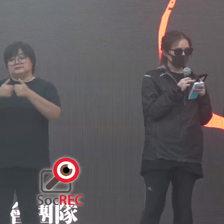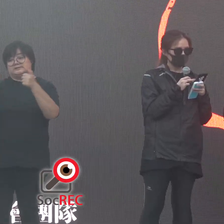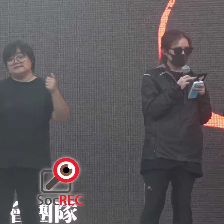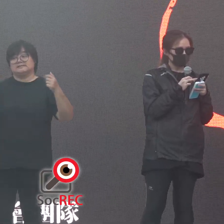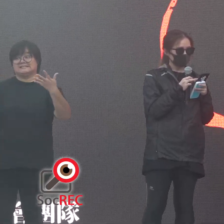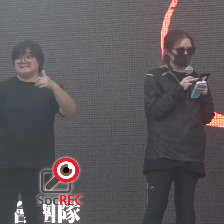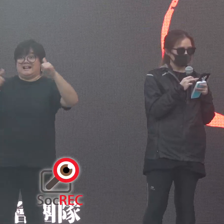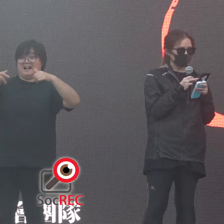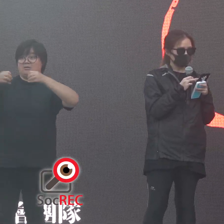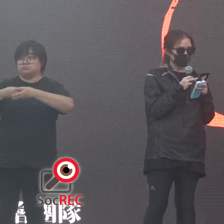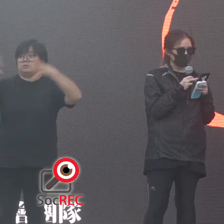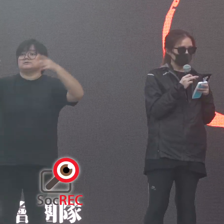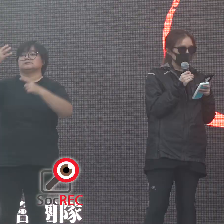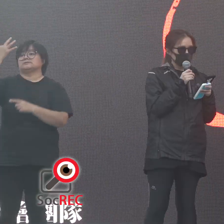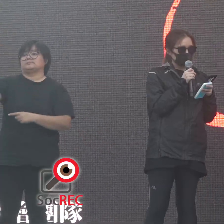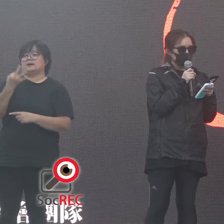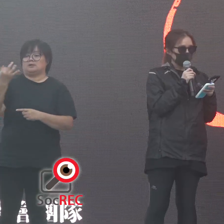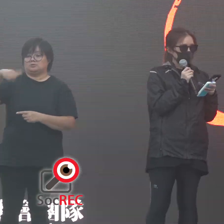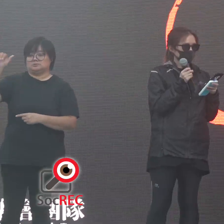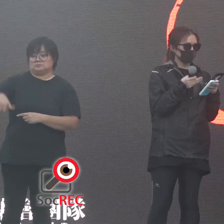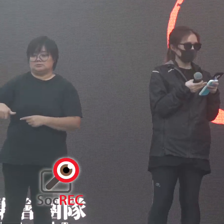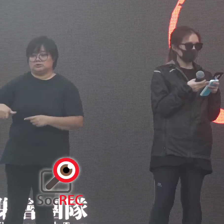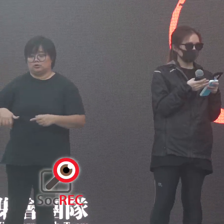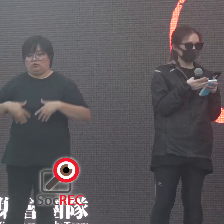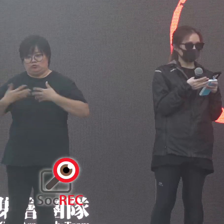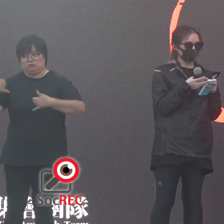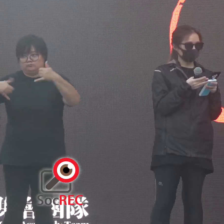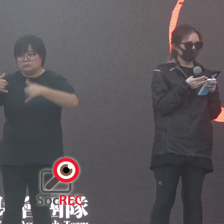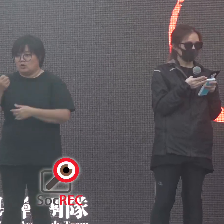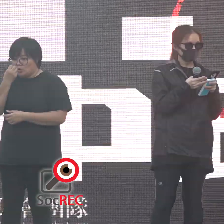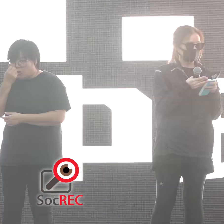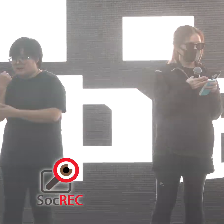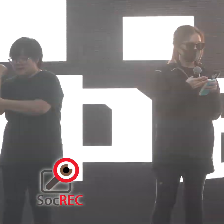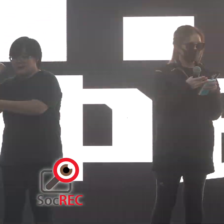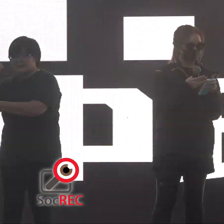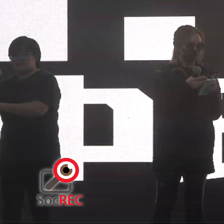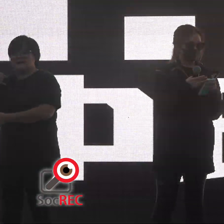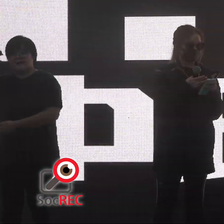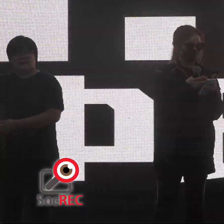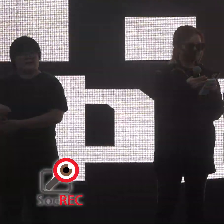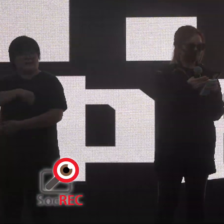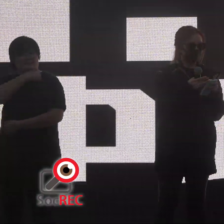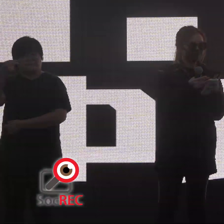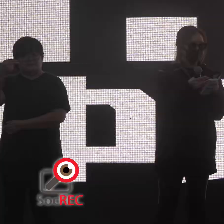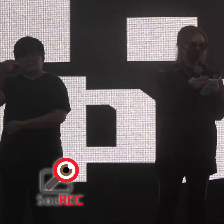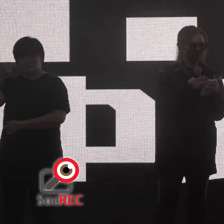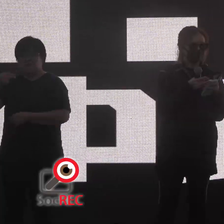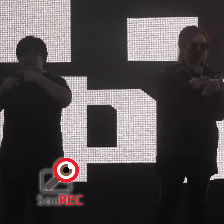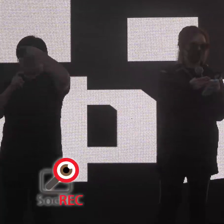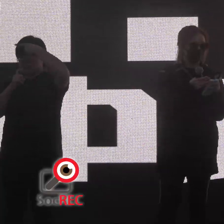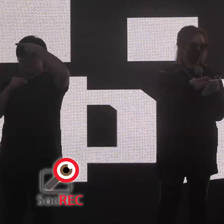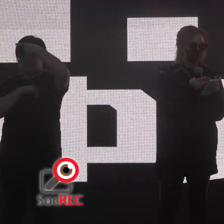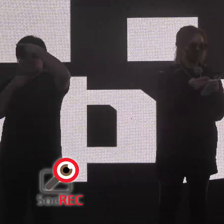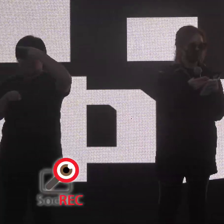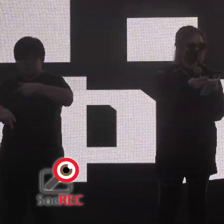為一個自由嘅世界付出。下個星期日天下制裁大遊行就會喺呢一度咧係